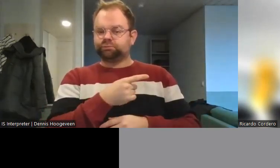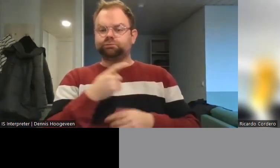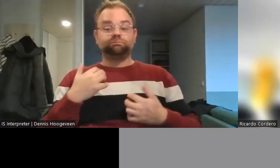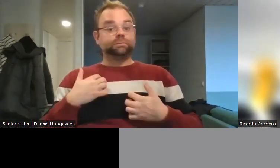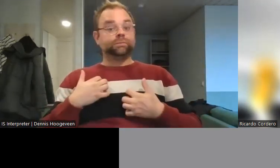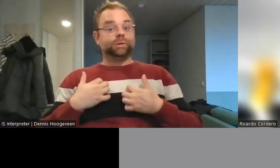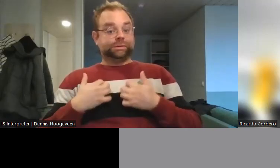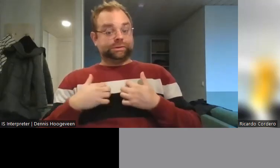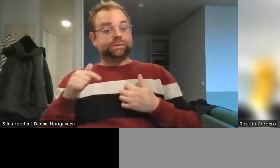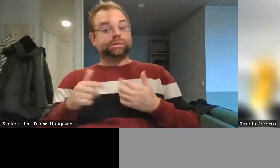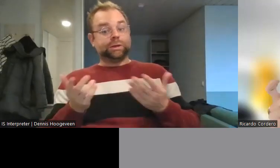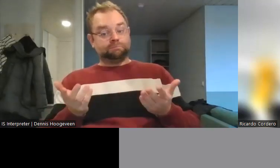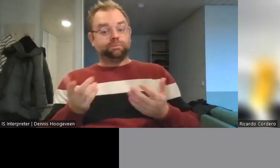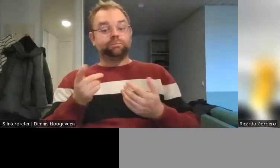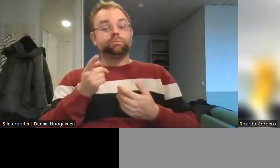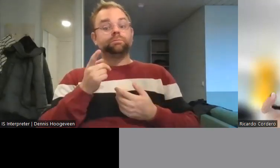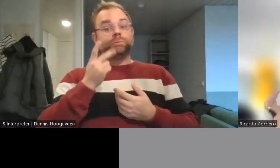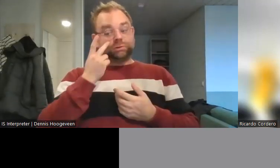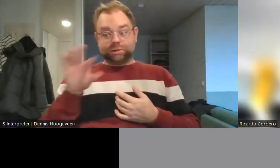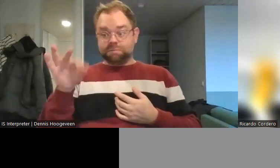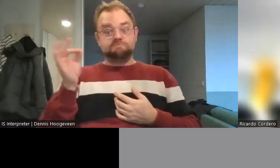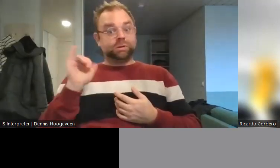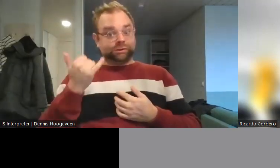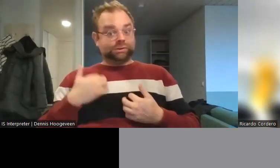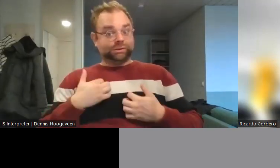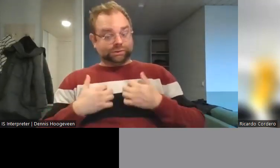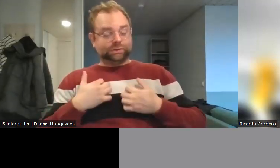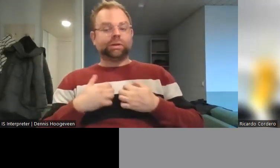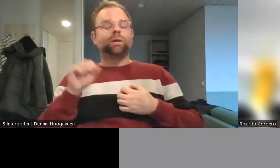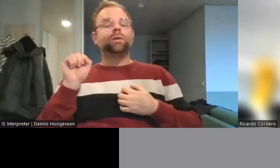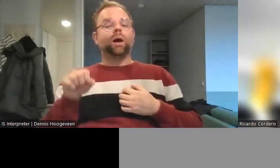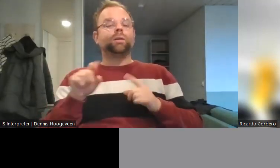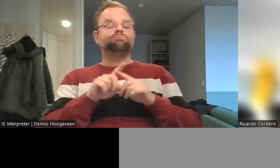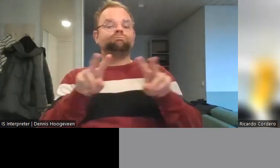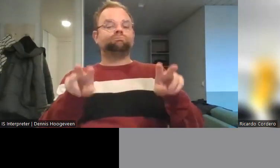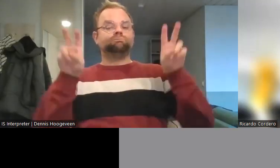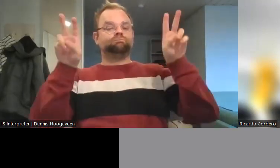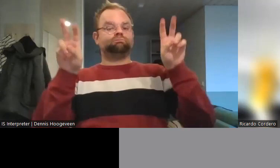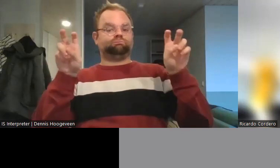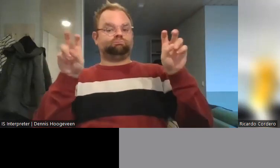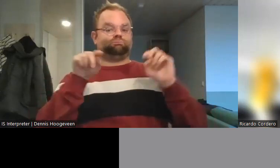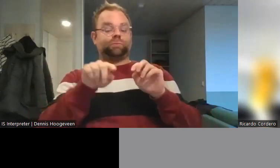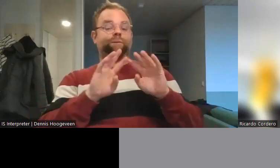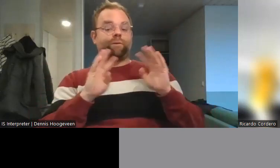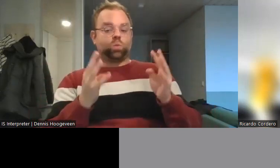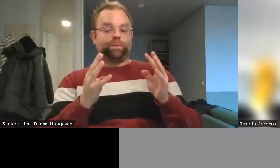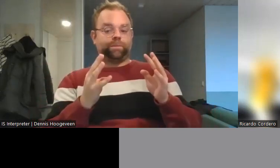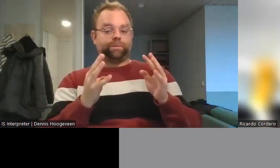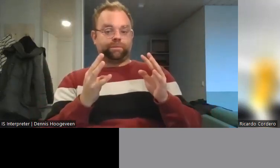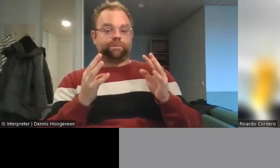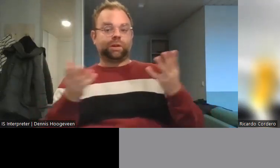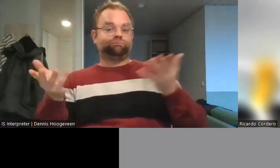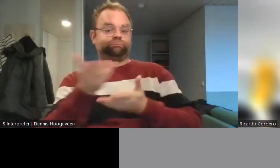autour de ceci. Donc, écrire des engagements et écrire un engagement et le faire en